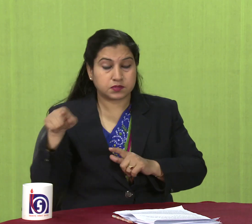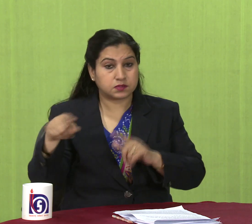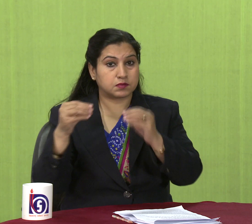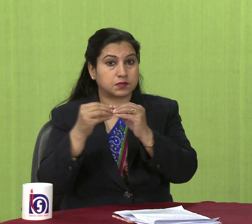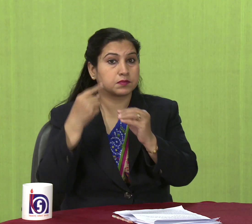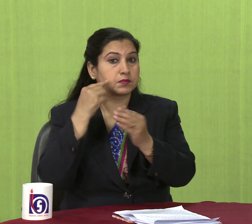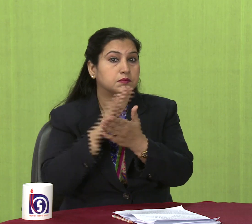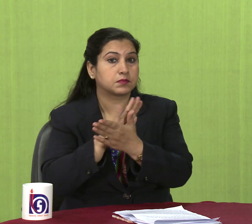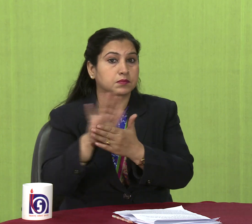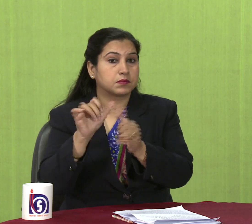कि